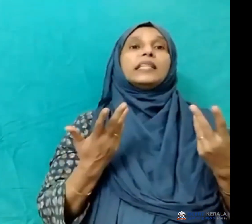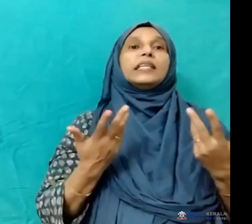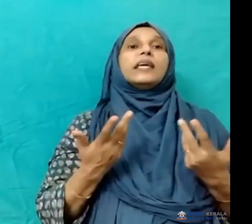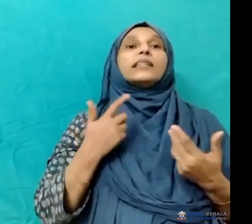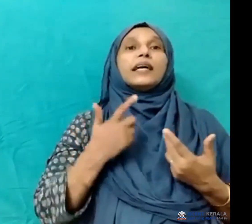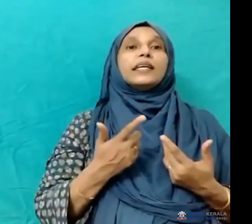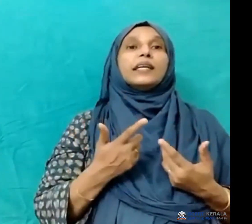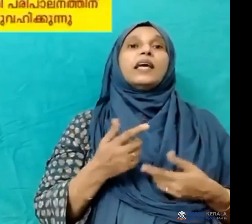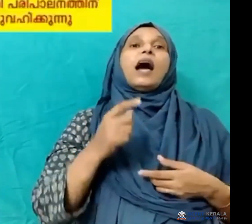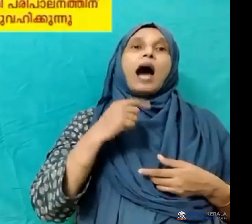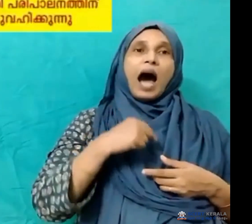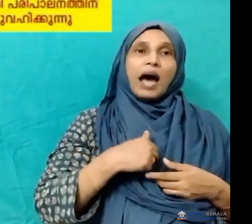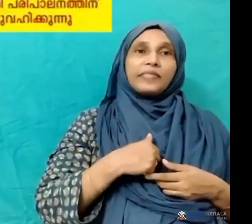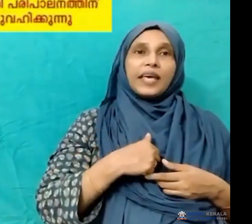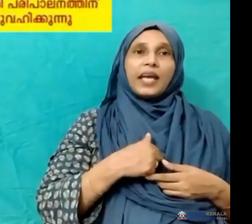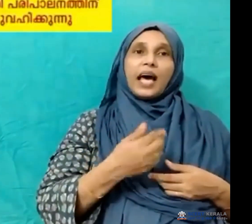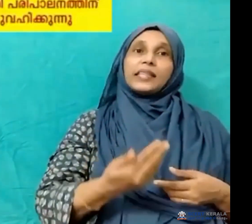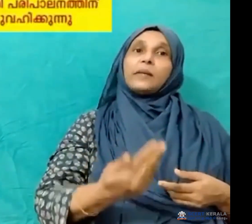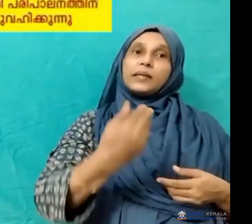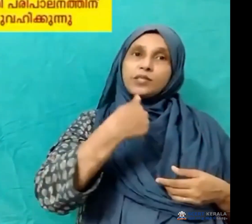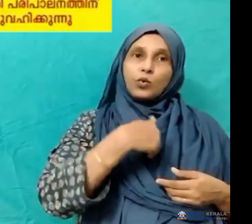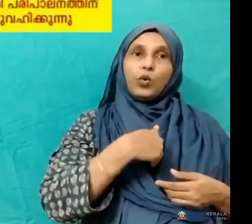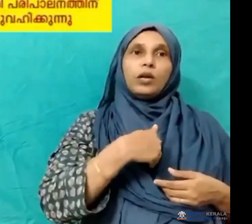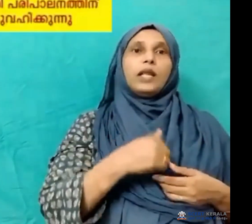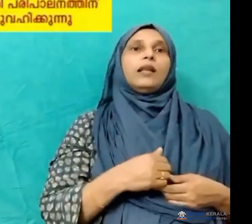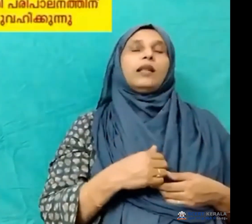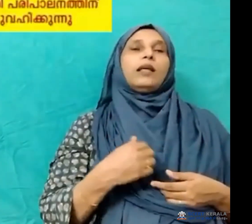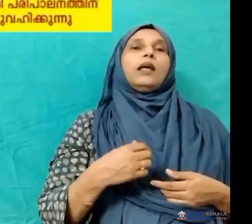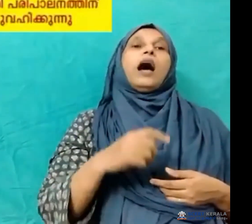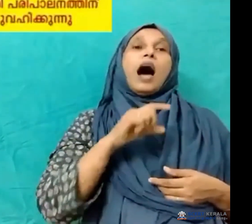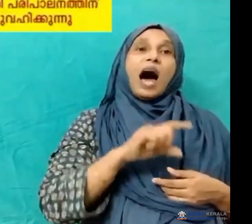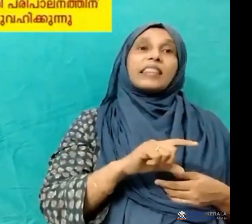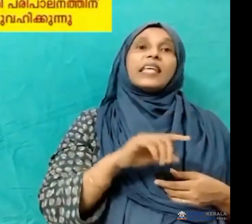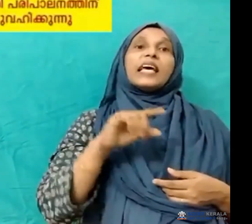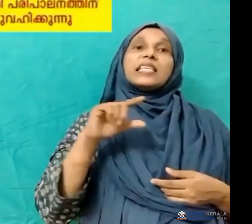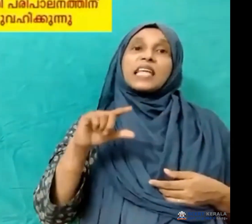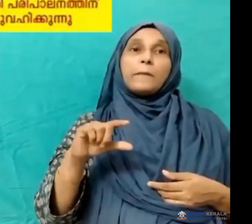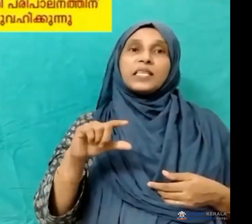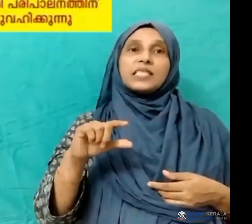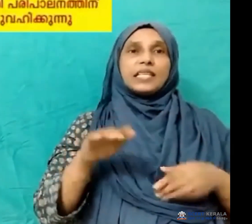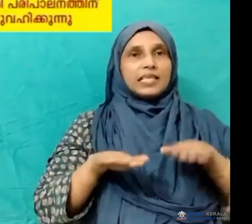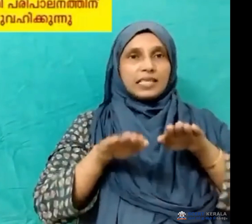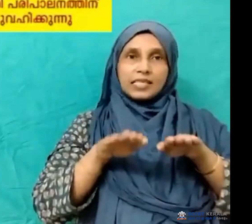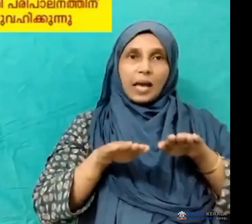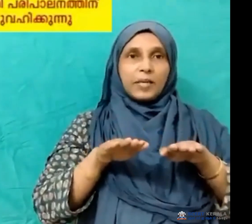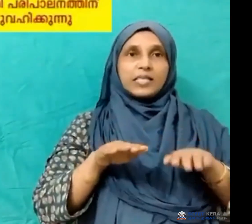എന്ത് എന്താണ്, ആന്തര ആന്തര മീൻസ് ഉള്ളിൽ, ആന്തര സമസ്ഥിതി